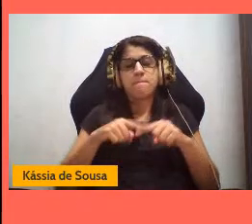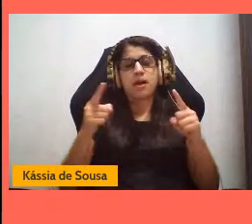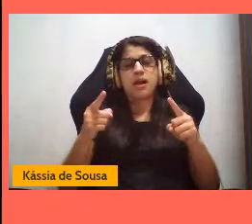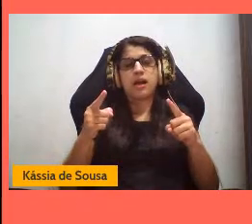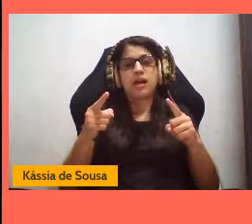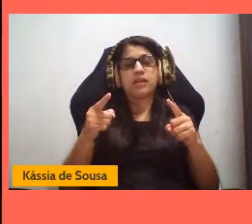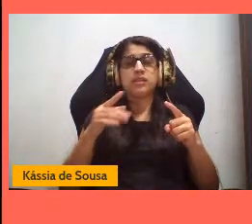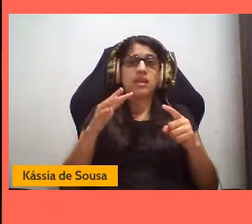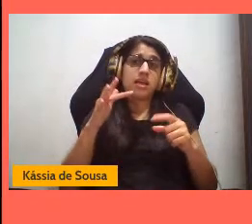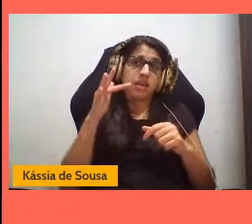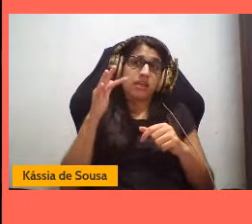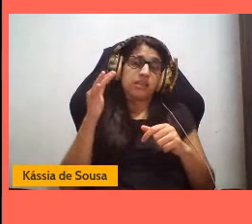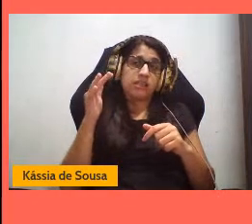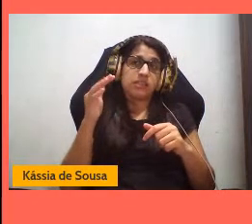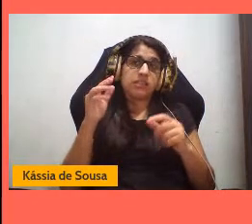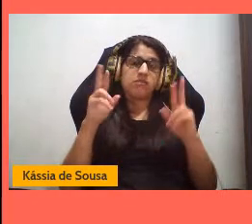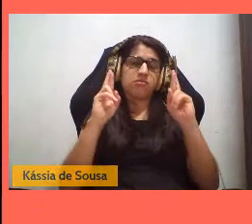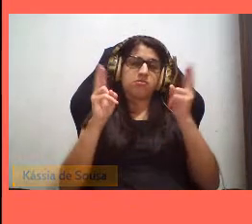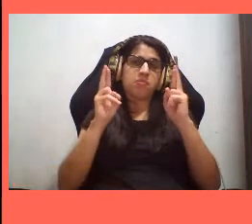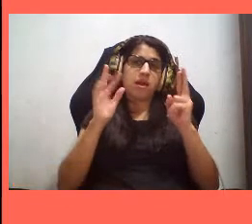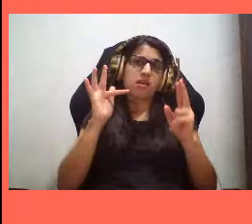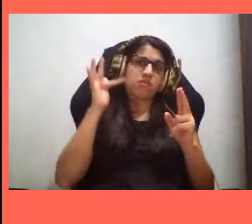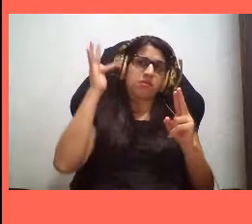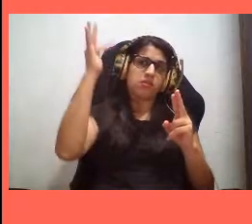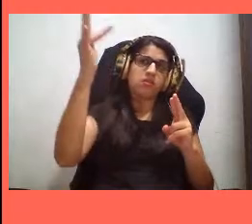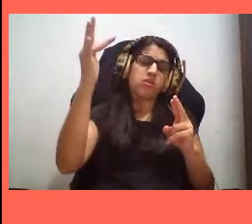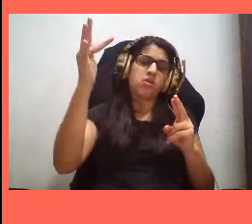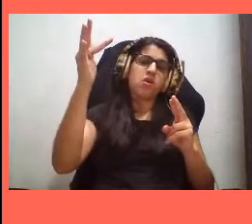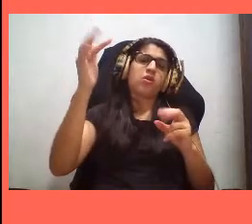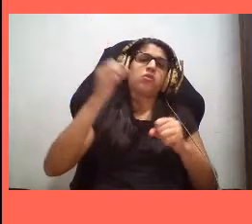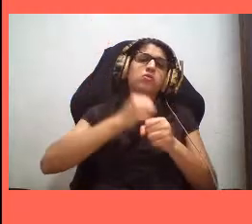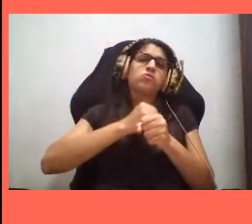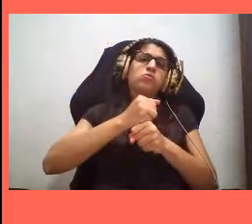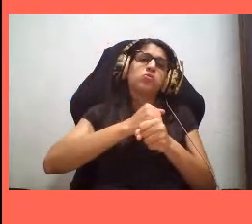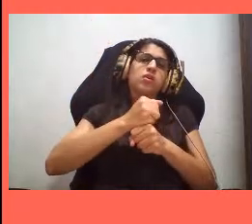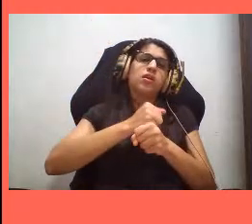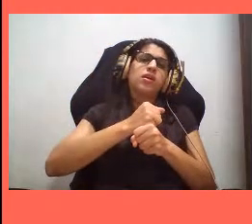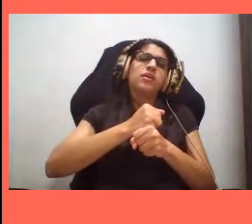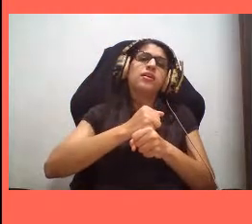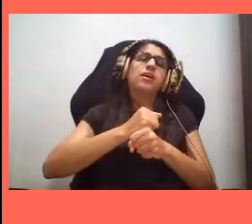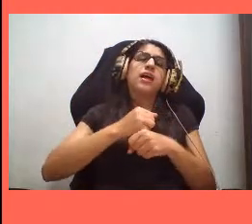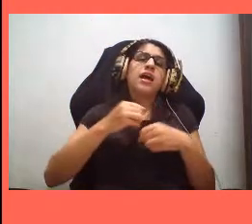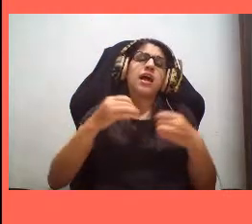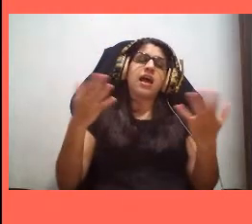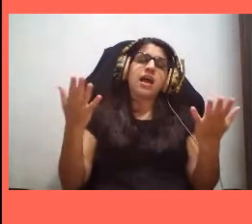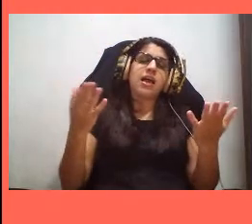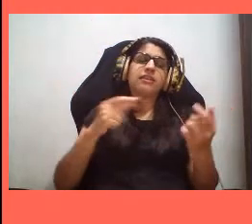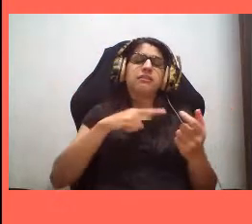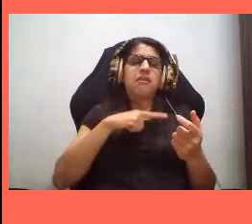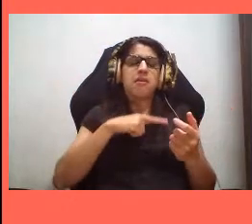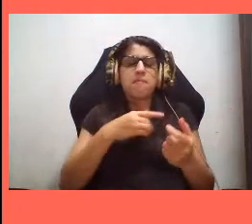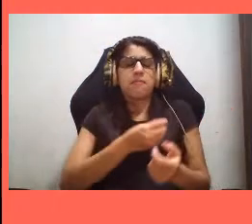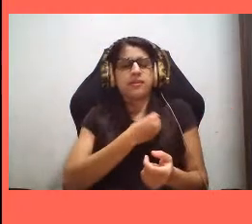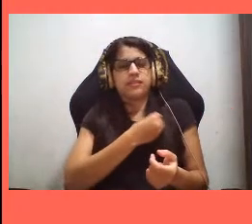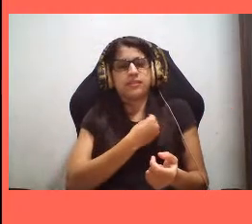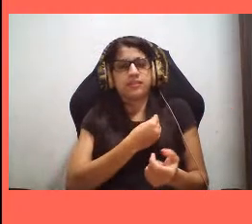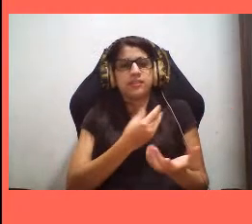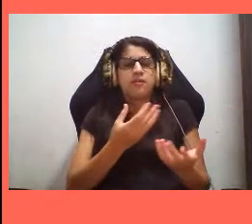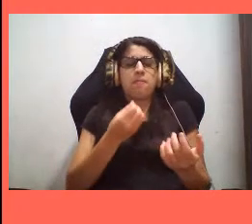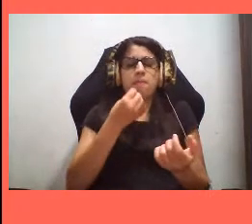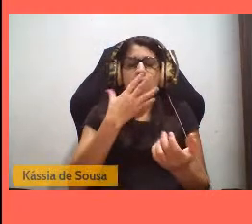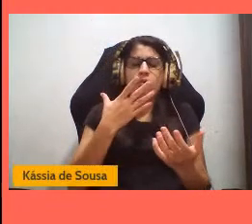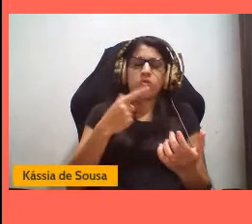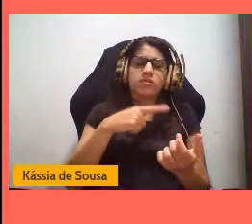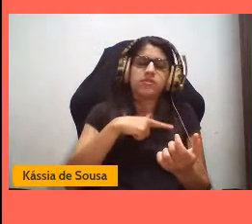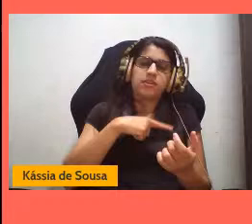espero que no próximo ano já seja presencial, porque é muito bom poder tê-los aqui também. Obrigada.